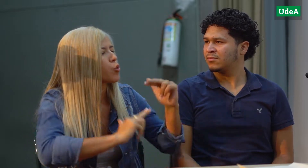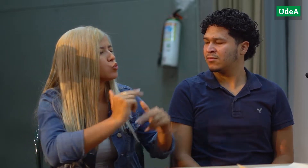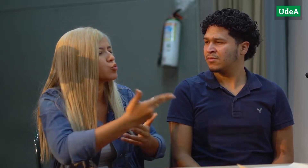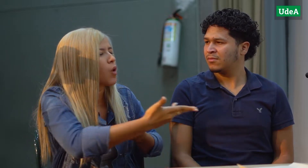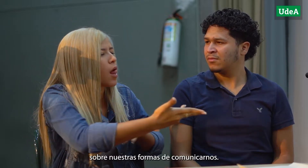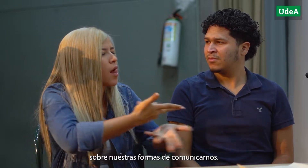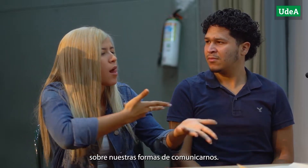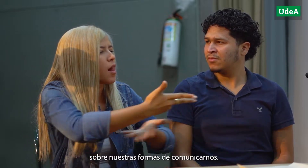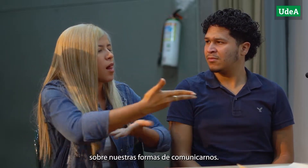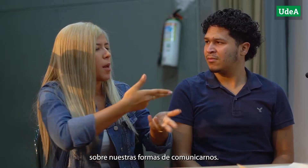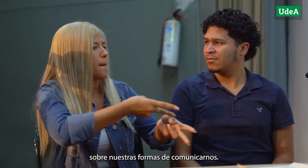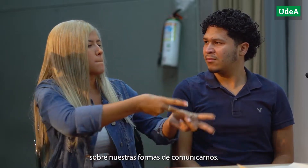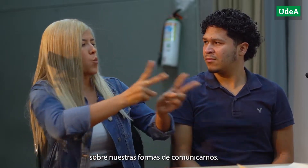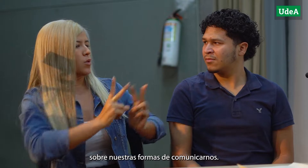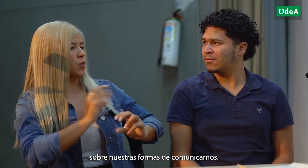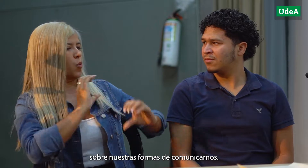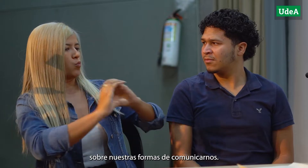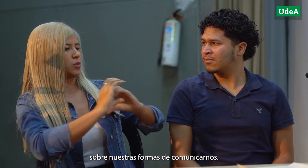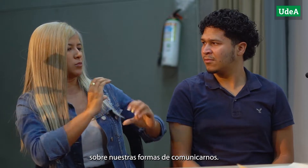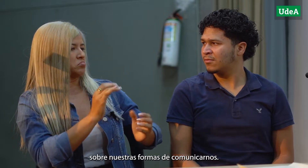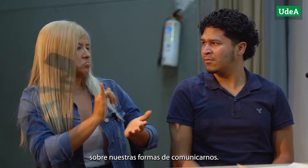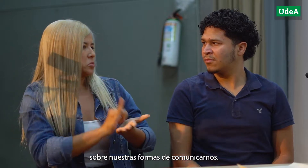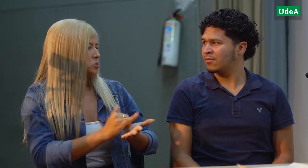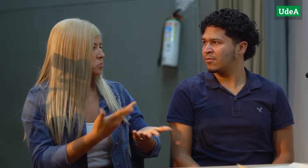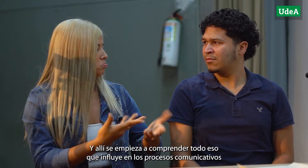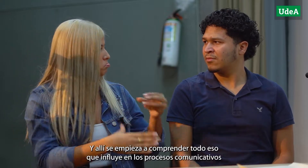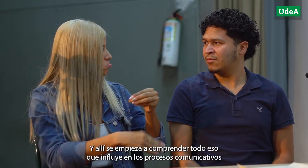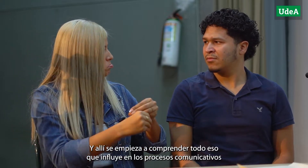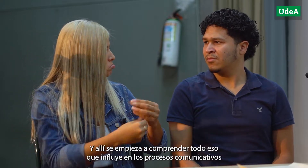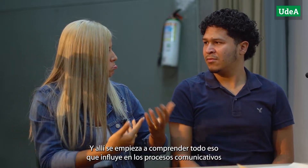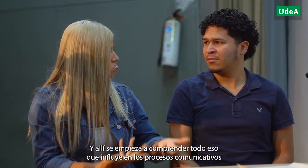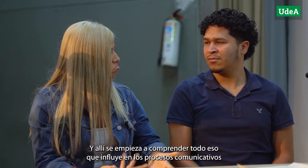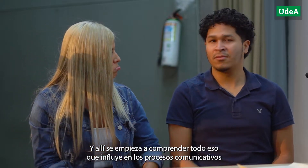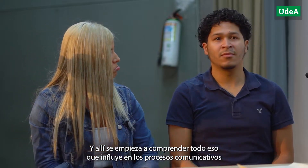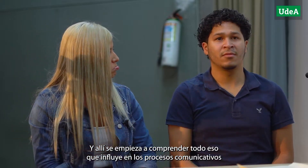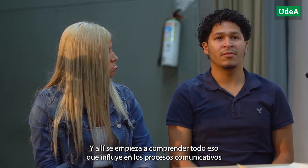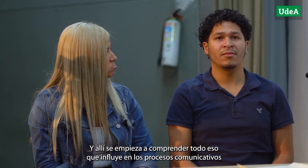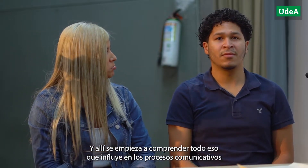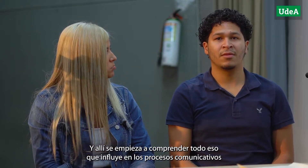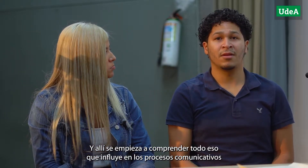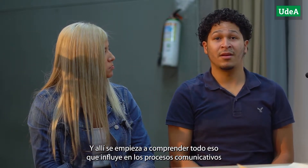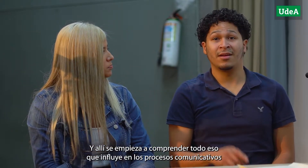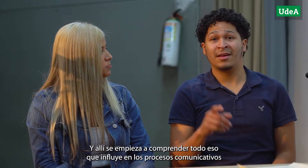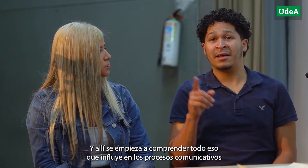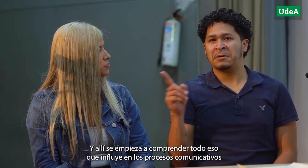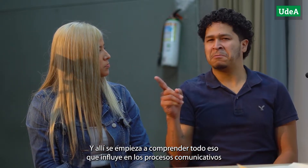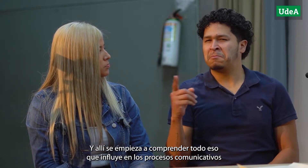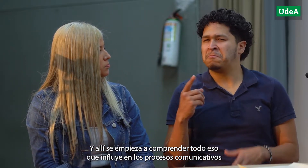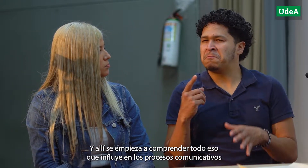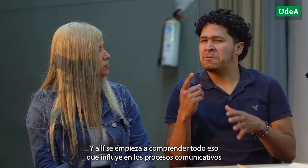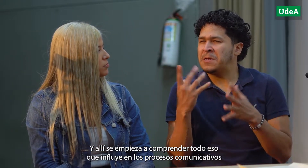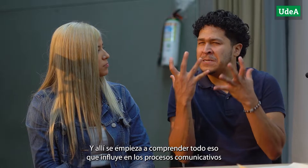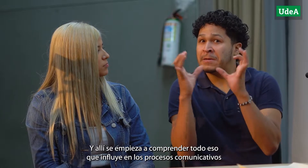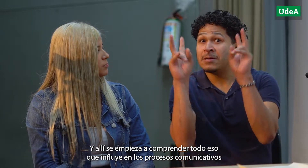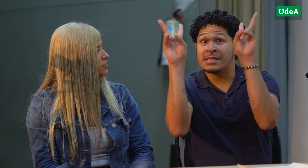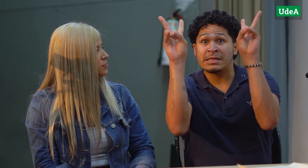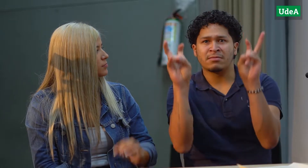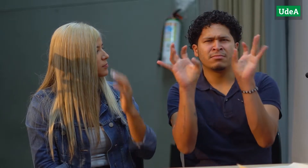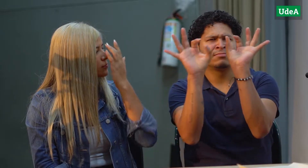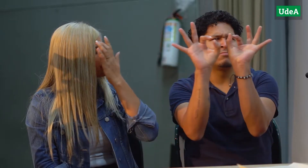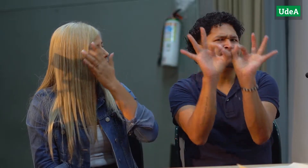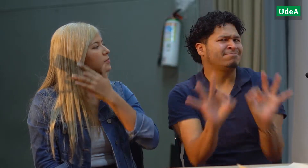cerradas sobre nuestras formas de comunicarnos. Y allí se empieza a comprender todo esto que influye en los procesos